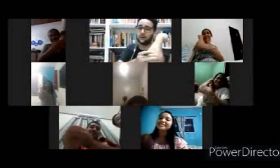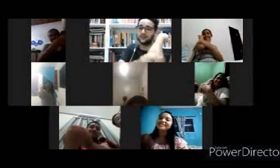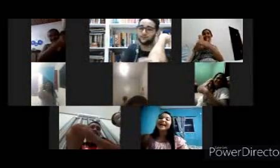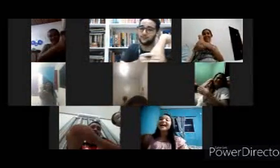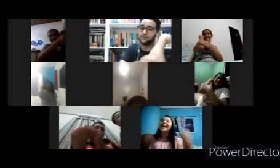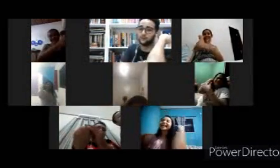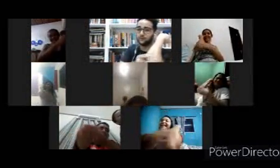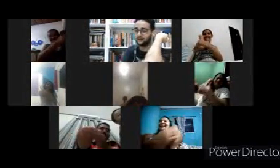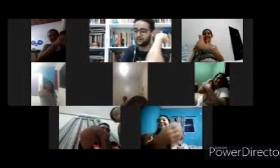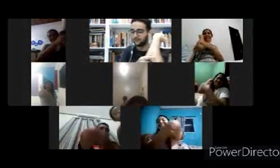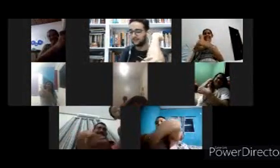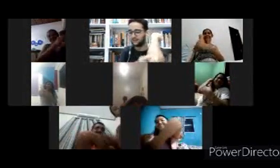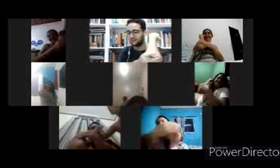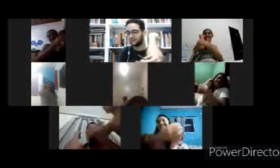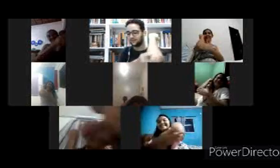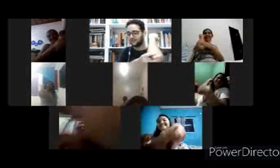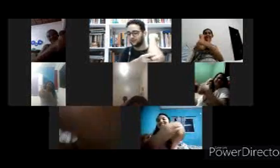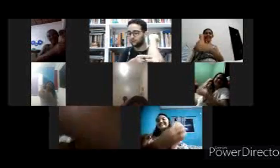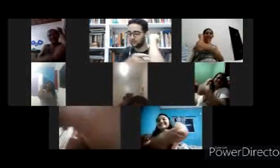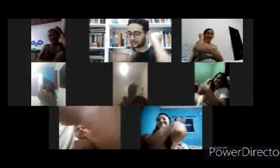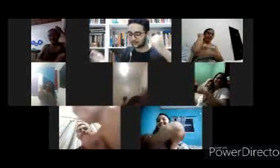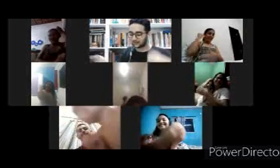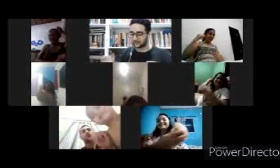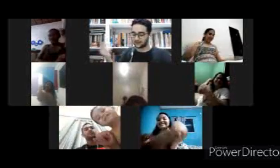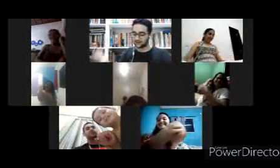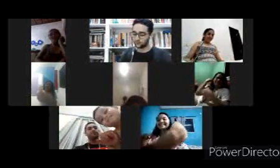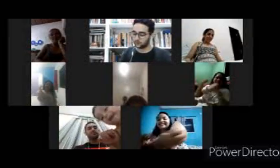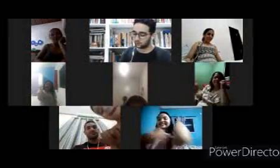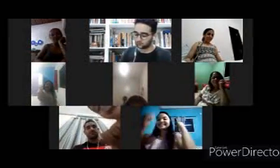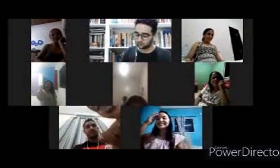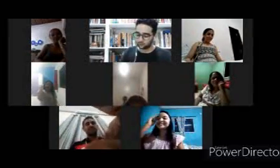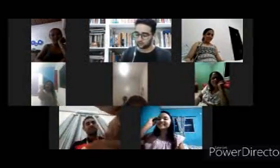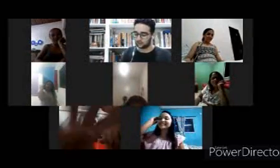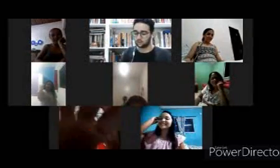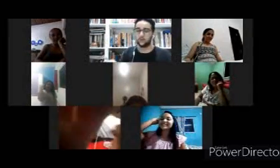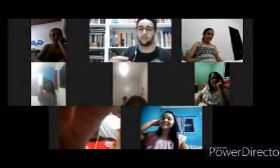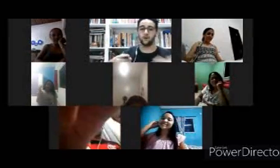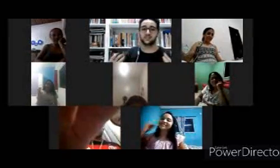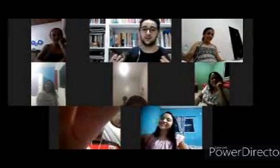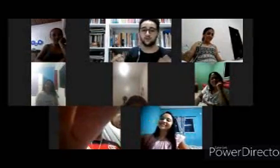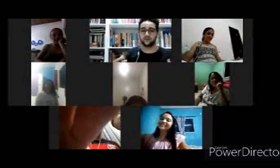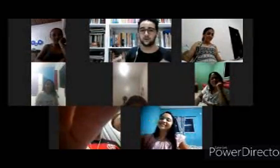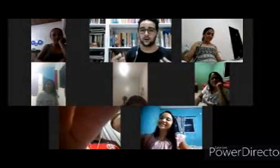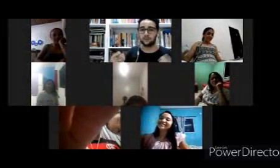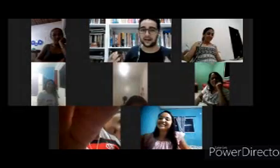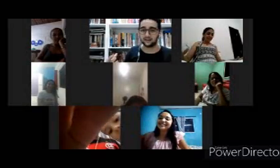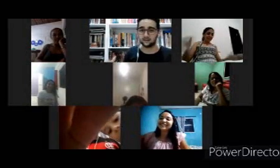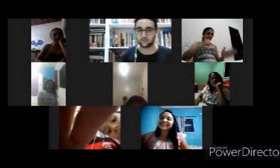Acordaram com ciúme. Do nada até aumentou uma emoção, se sentiu arrepiado por causa